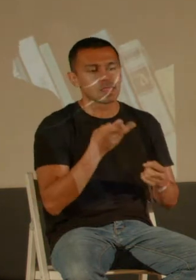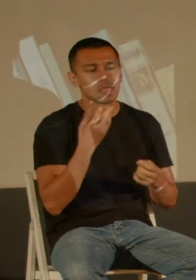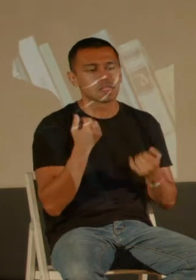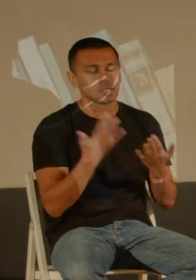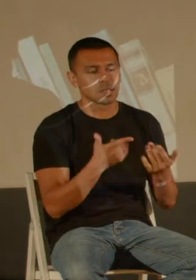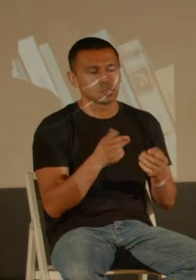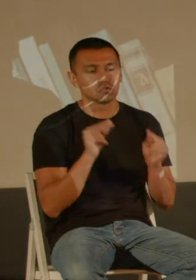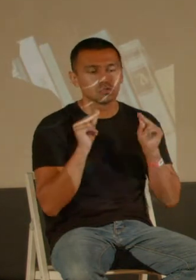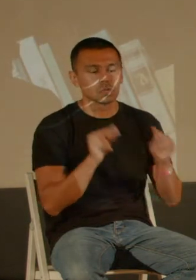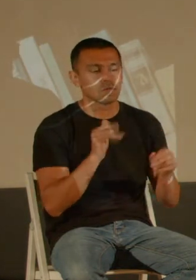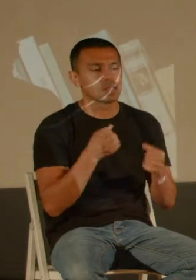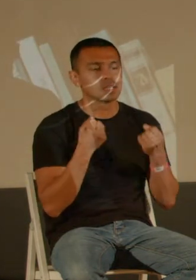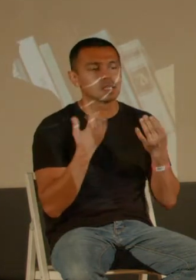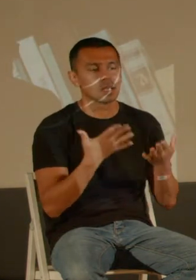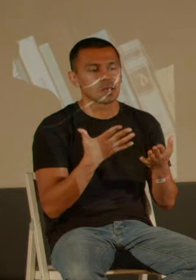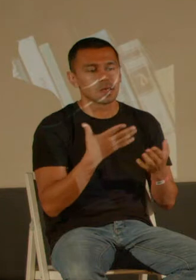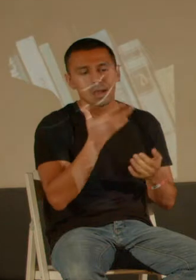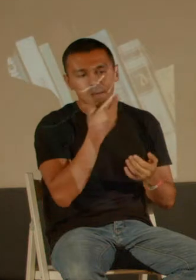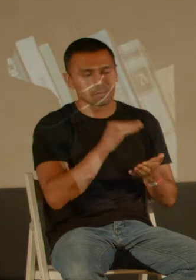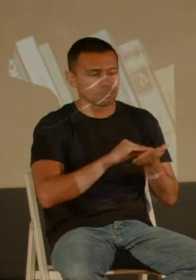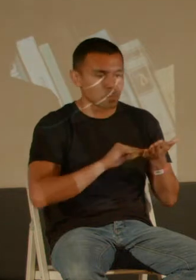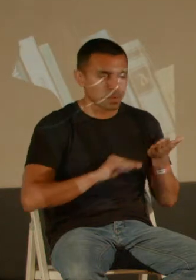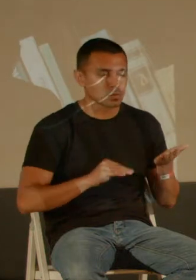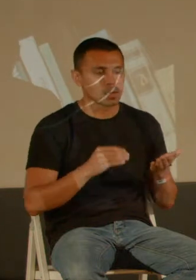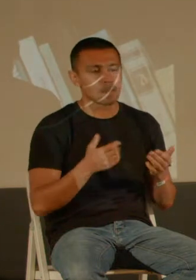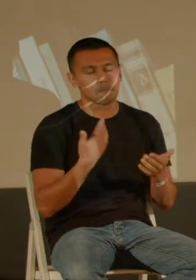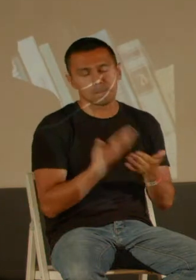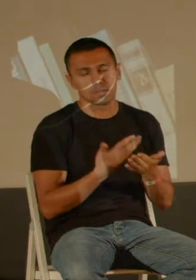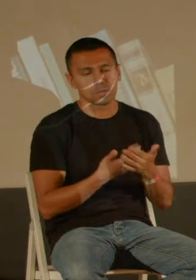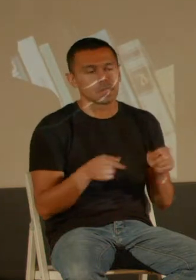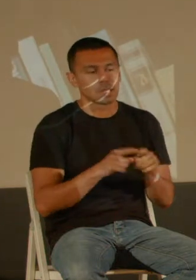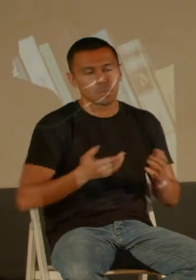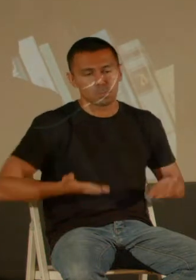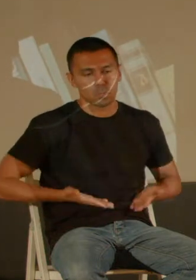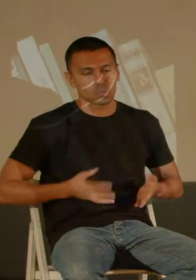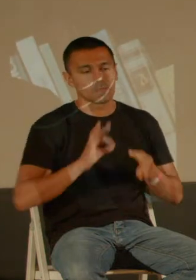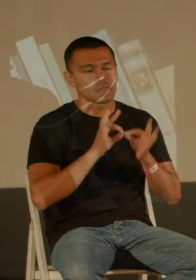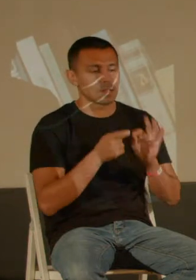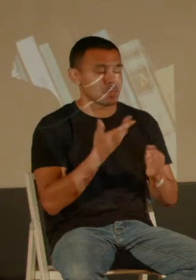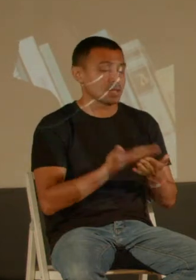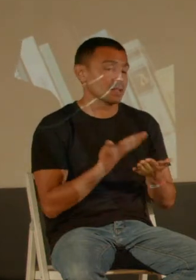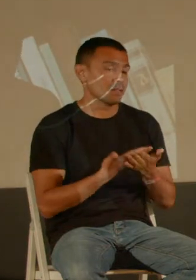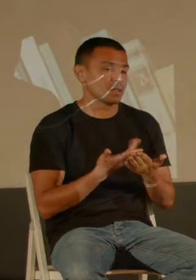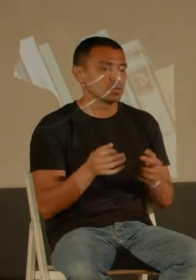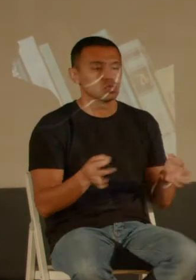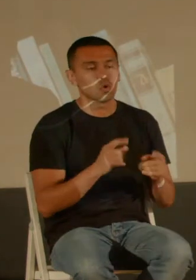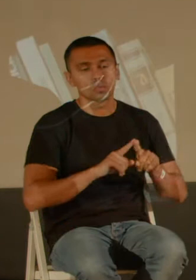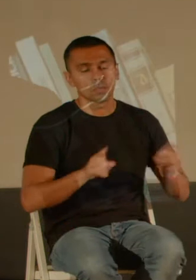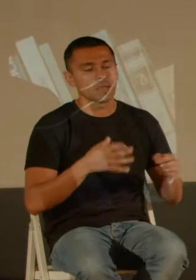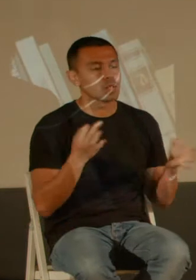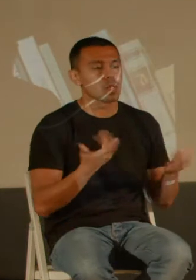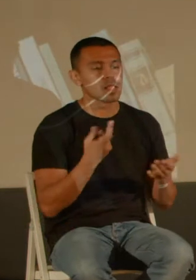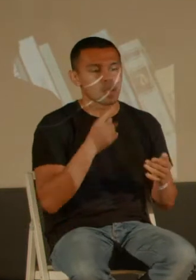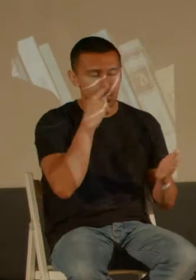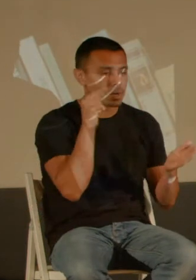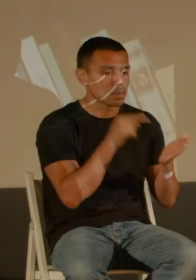настільки відверта, вона настільки графічно описує близько такі побутові деталі, вони здавалися б, нічого особливого, вона ніколи